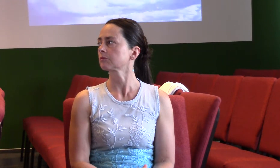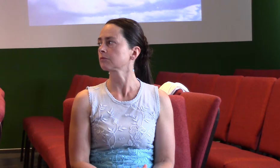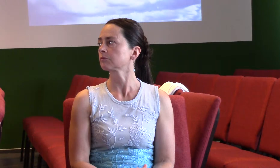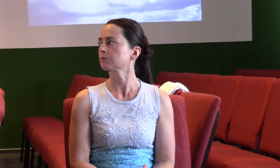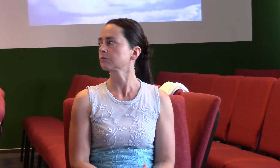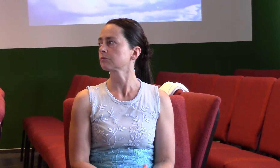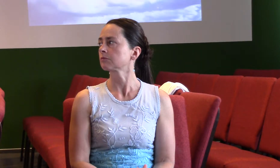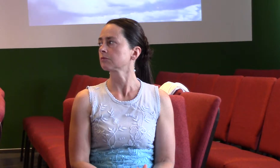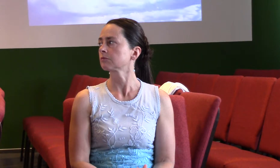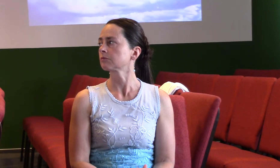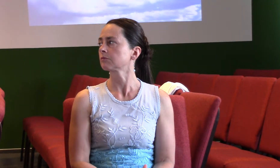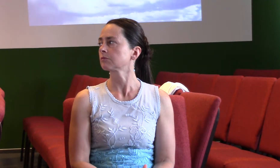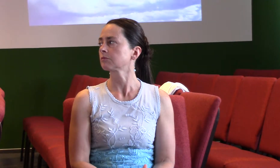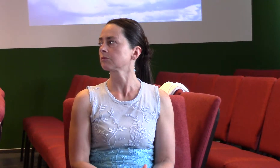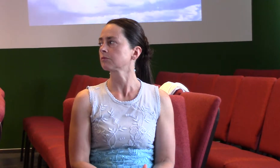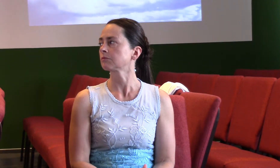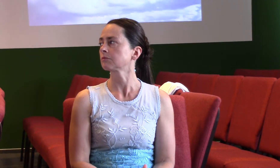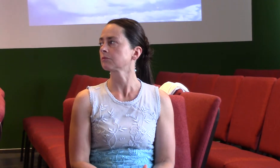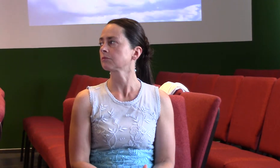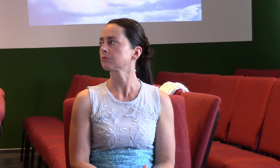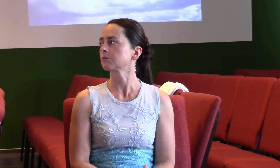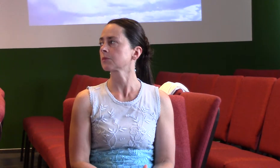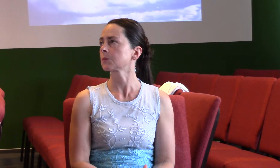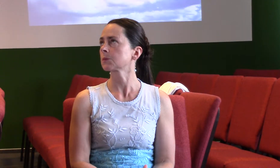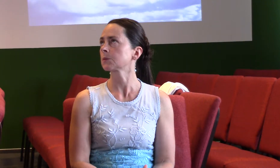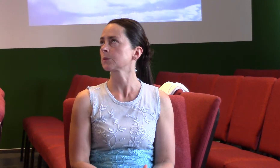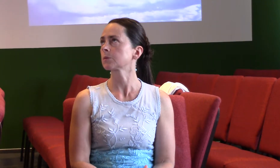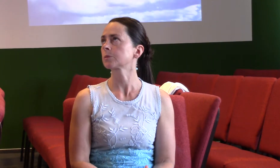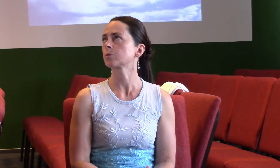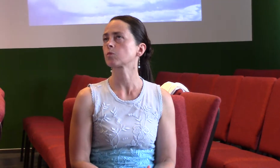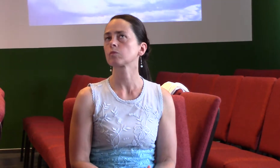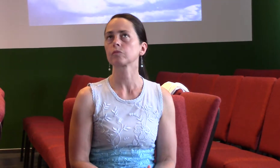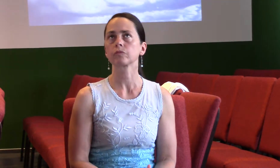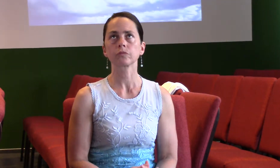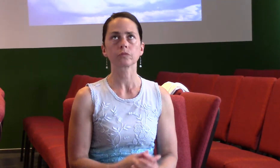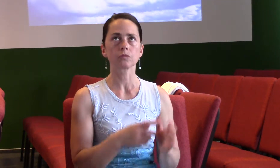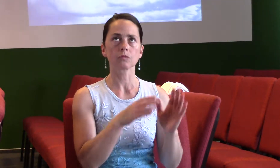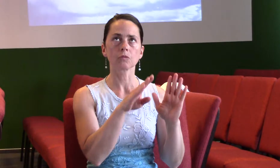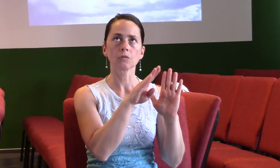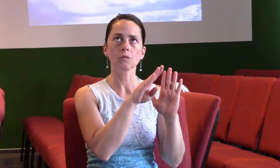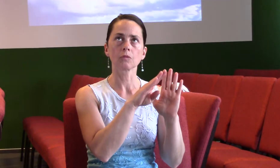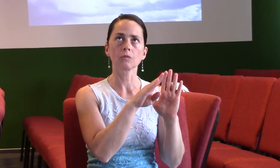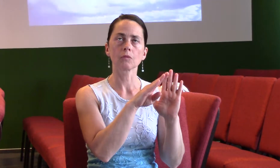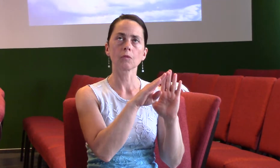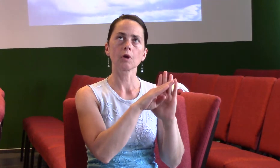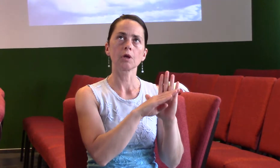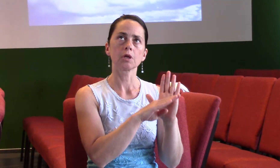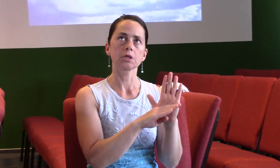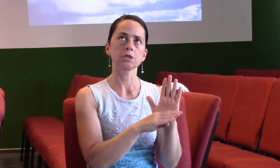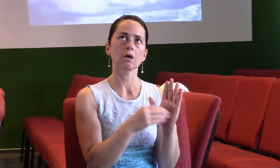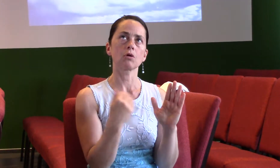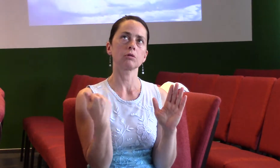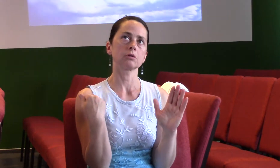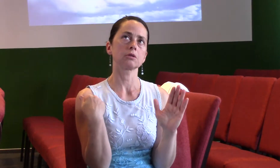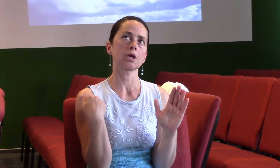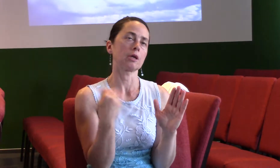o tom zákonu očkodnění se mluví ve staré smlouvě. Aby někteří neměli problém, že se